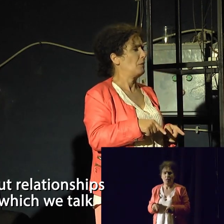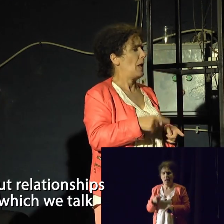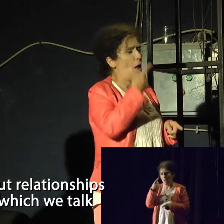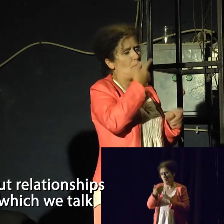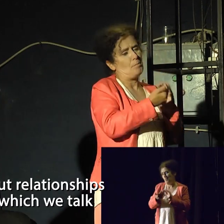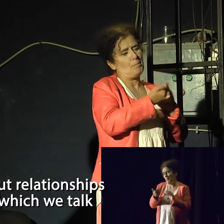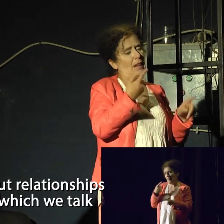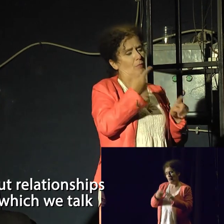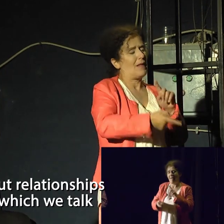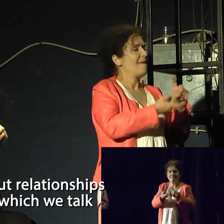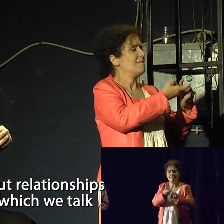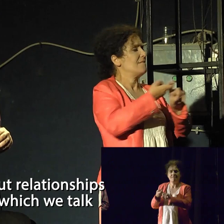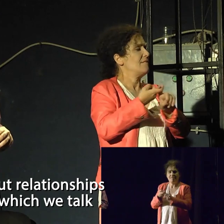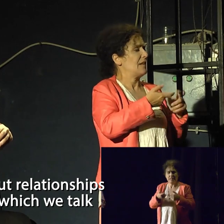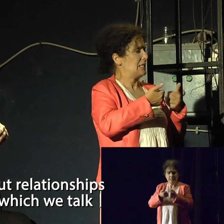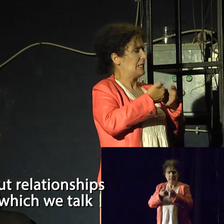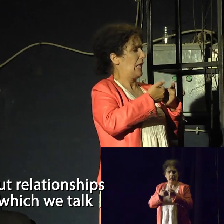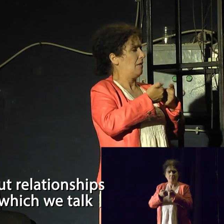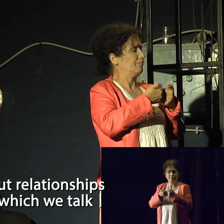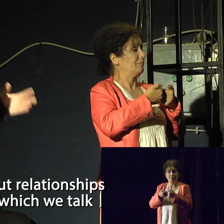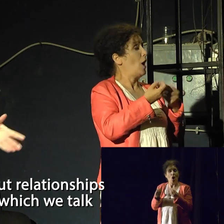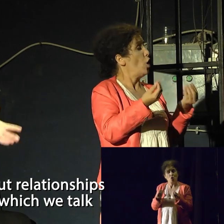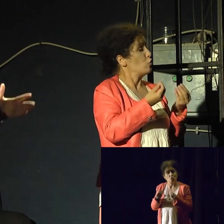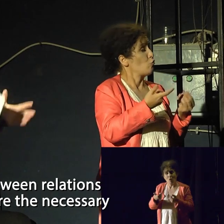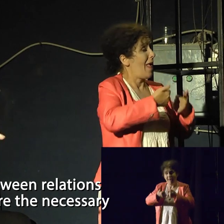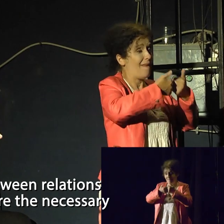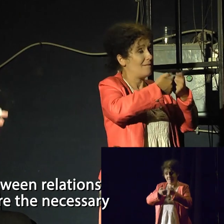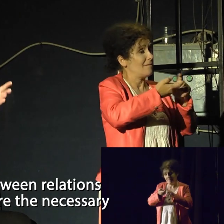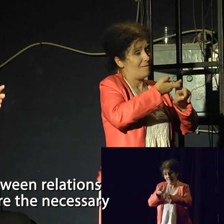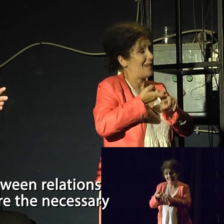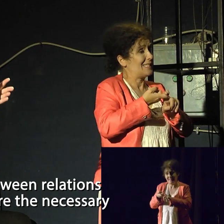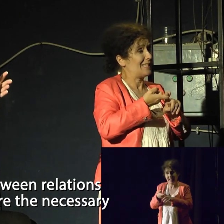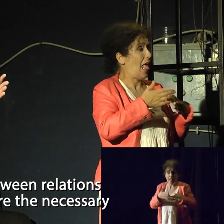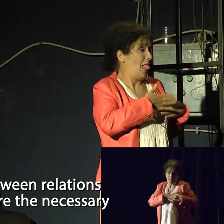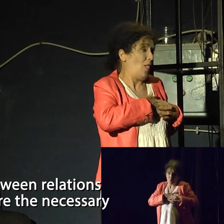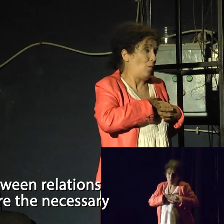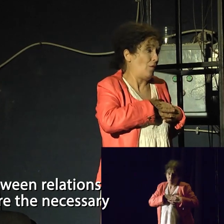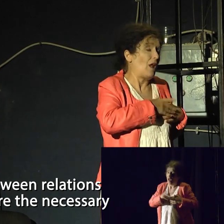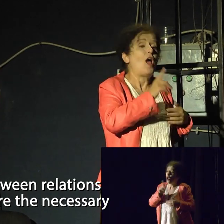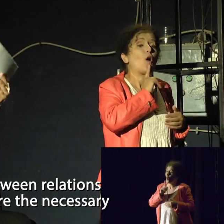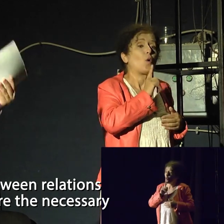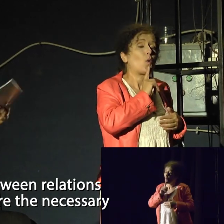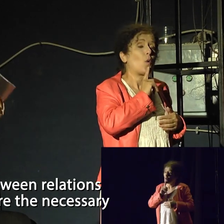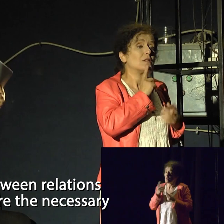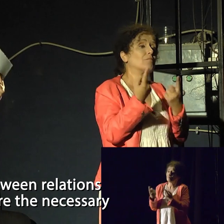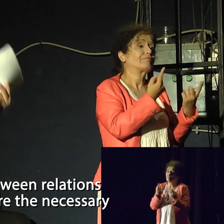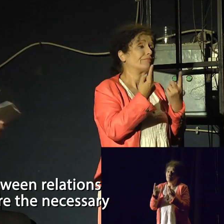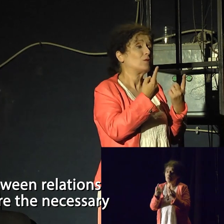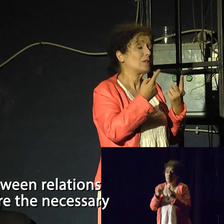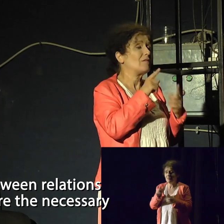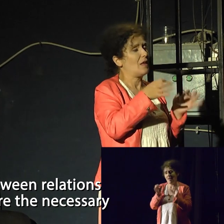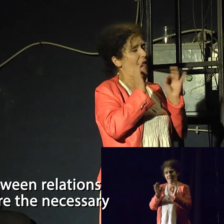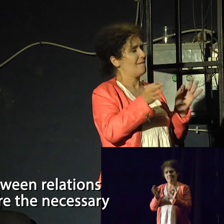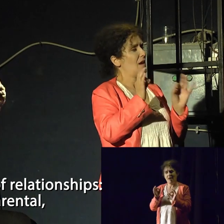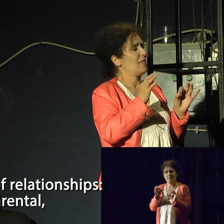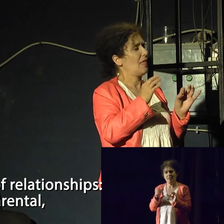Предпоследна ни е темата врски и односи, во која што на децата им кажуваме што се врски, што се односи. Кои се условите за една